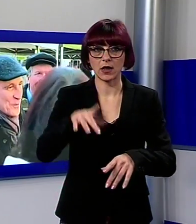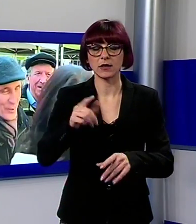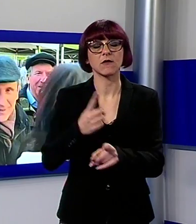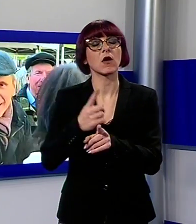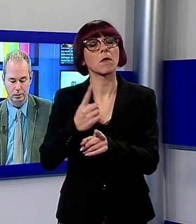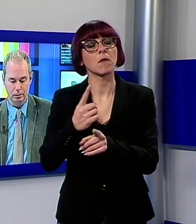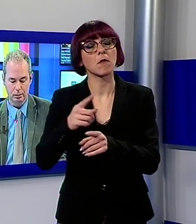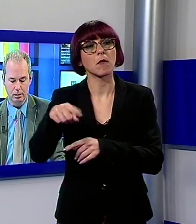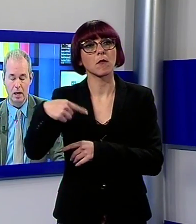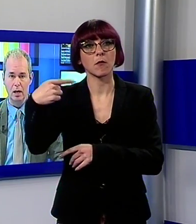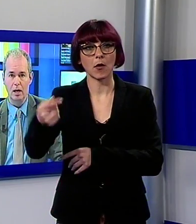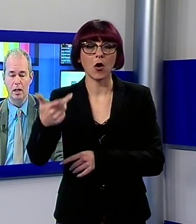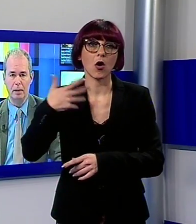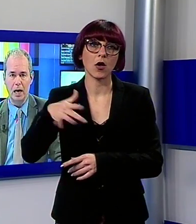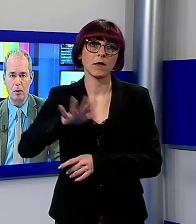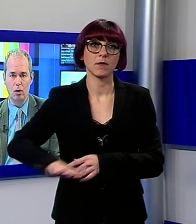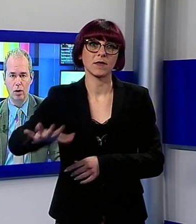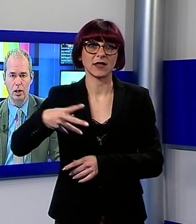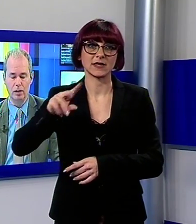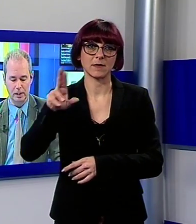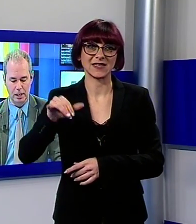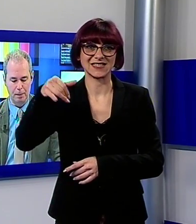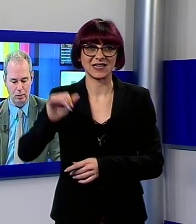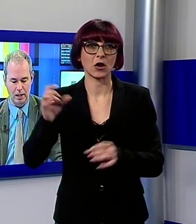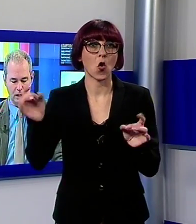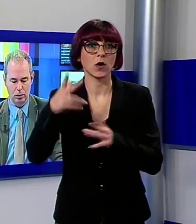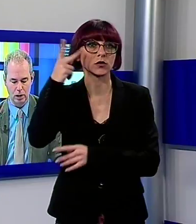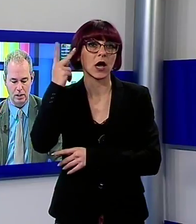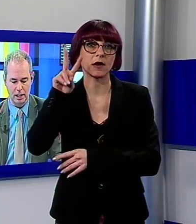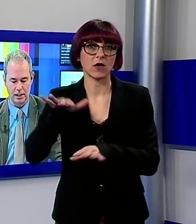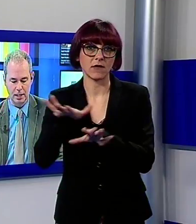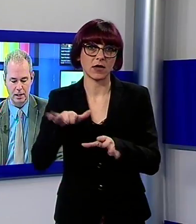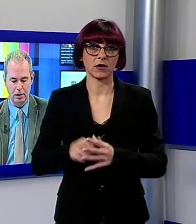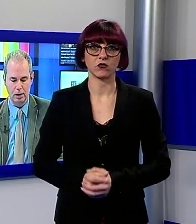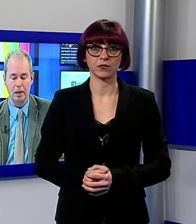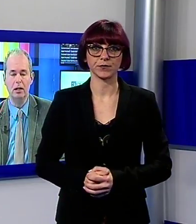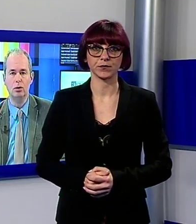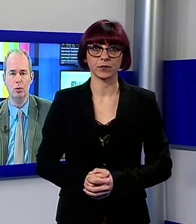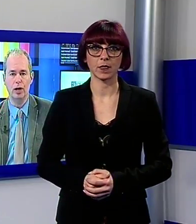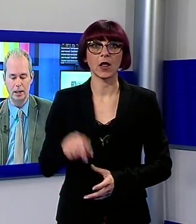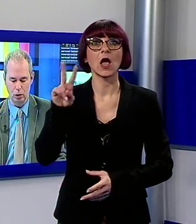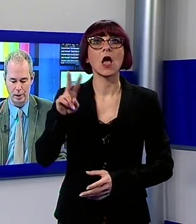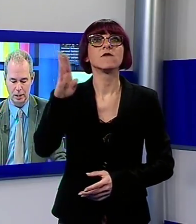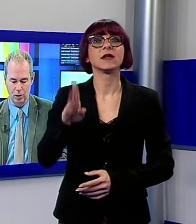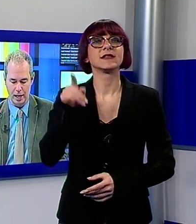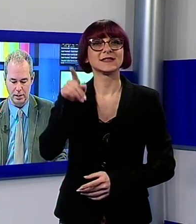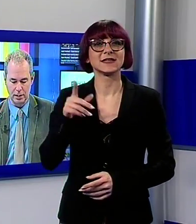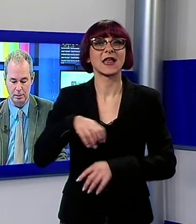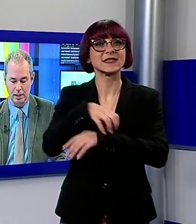Viareggio. Rimaniamo in Versilia per un'altra notizia. Il segretario del Partito Democratico Matteo Renzi, i ministri